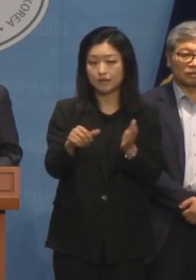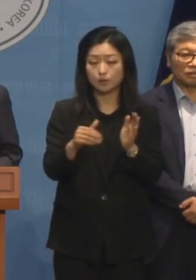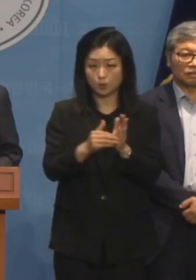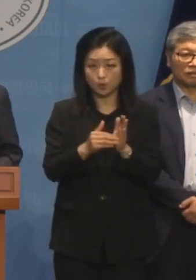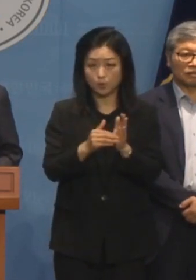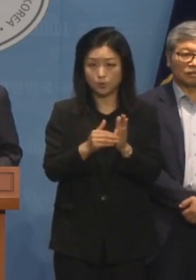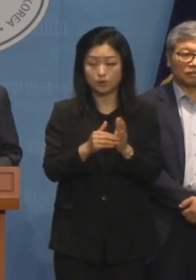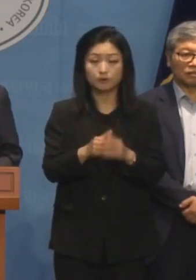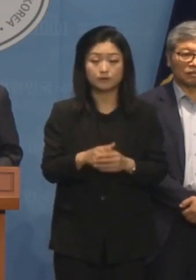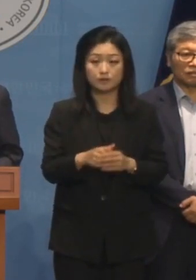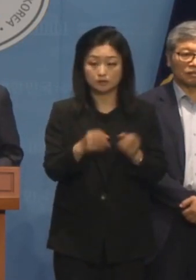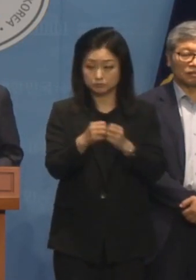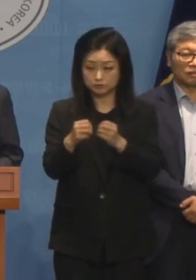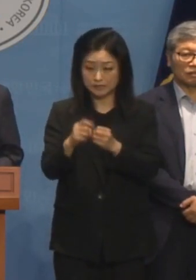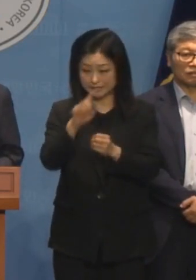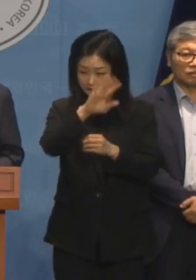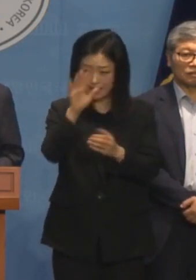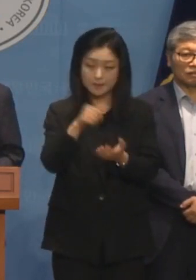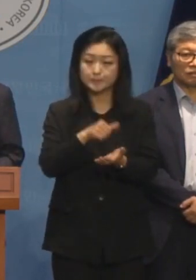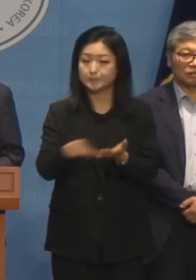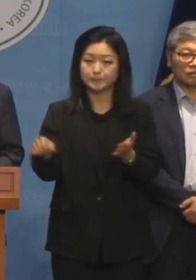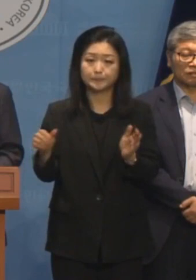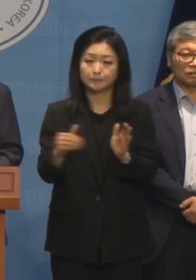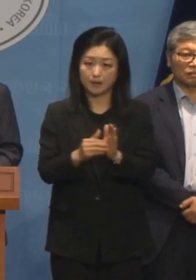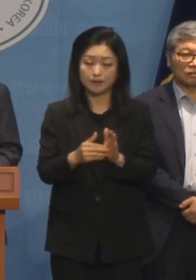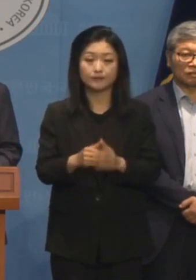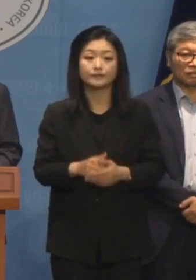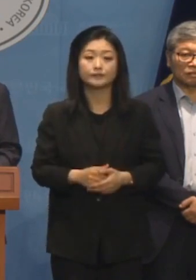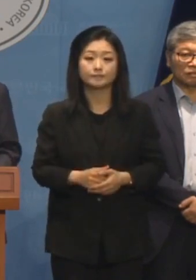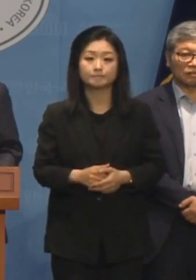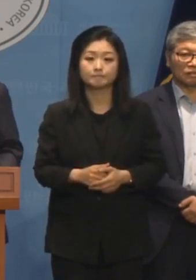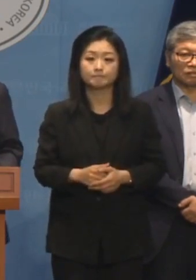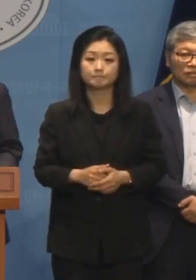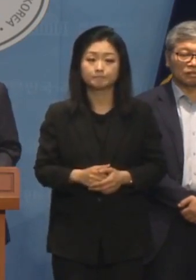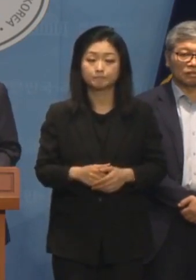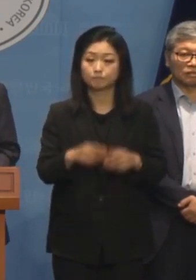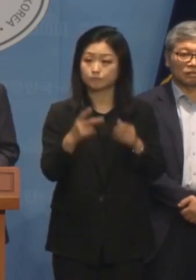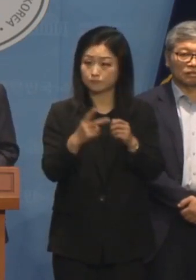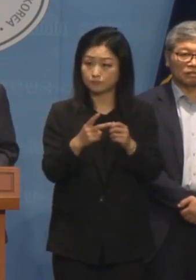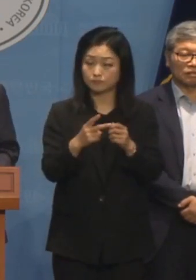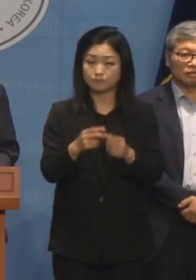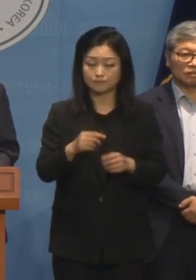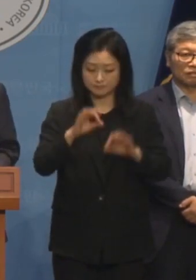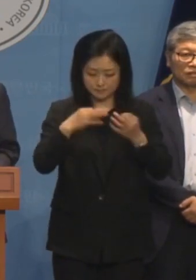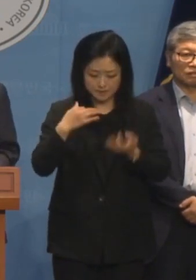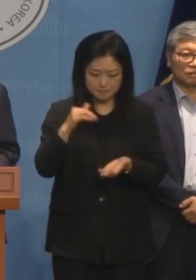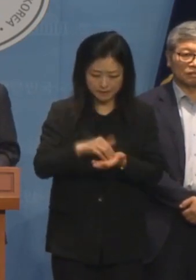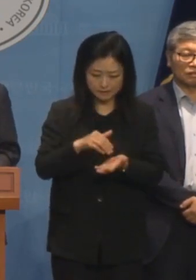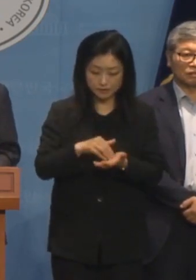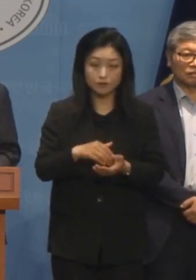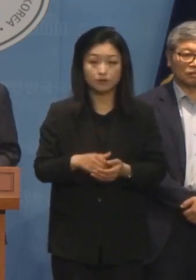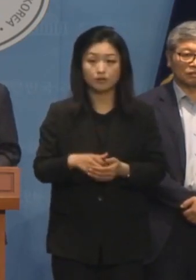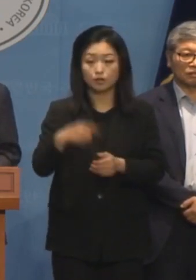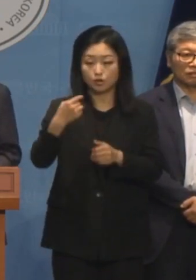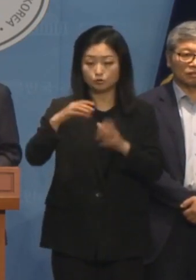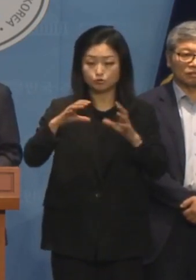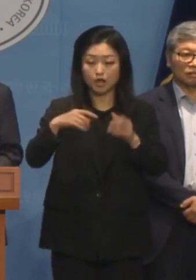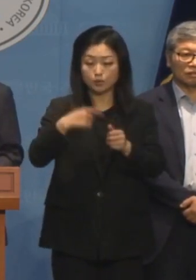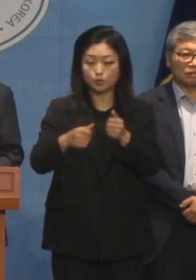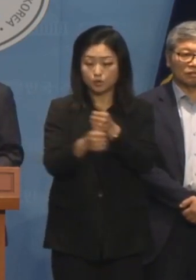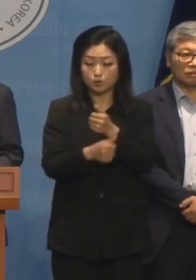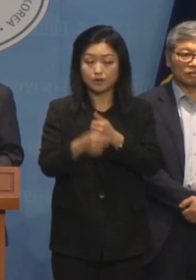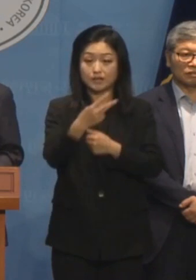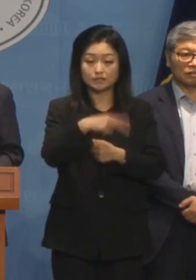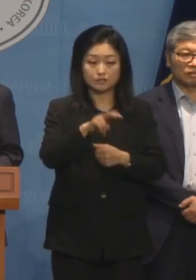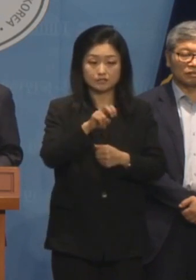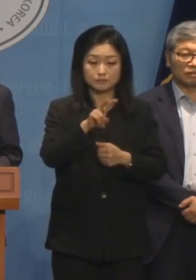삭제되어 단 한 차례도 언급되지 않았습니다. 2. 반성합니다. 국가교육위원회는 지난